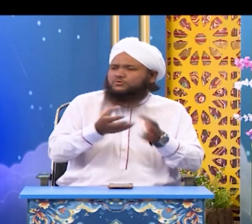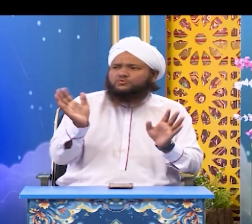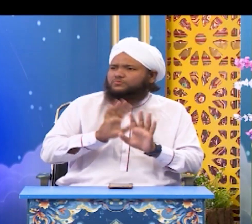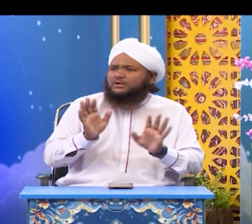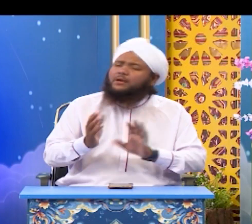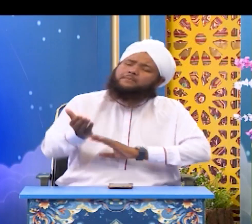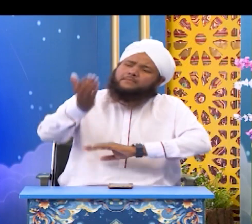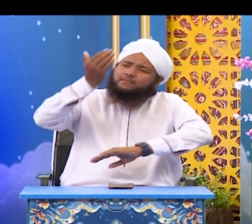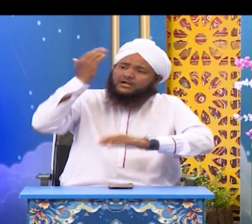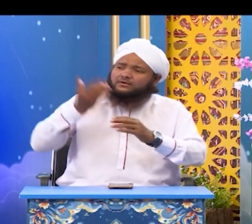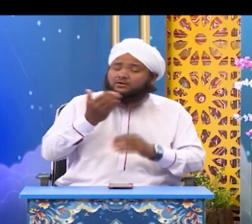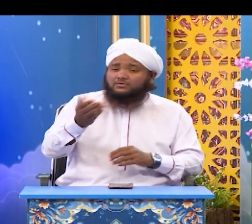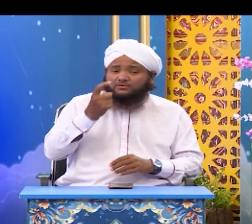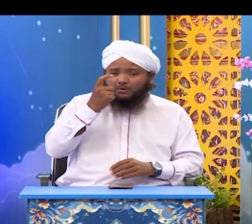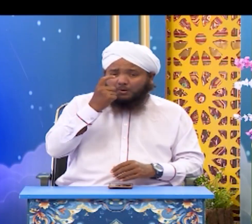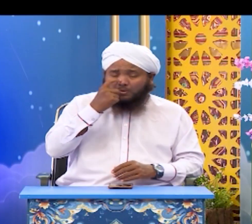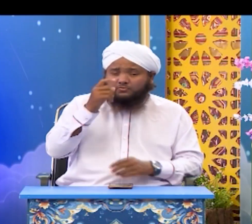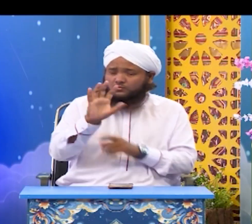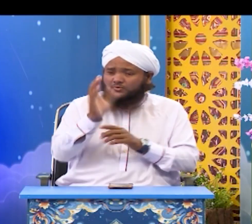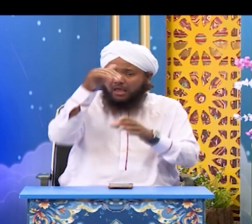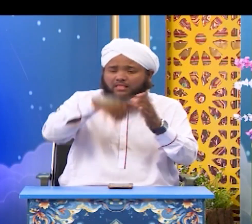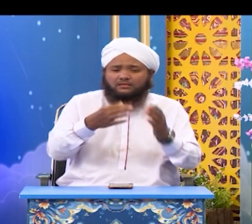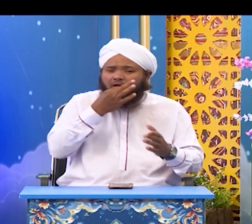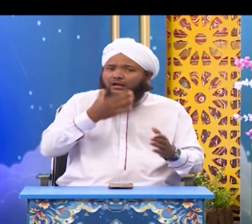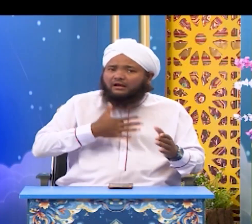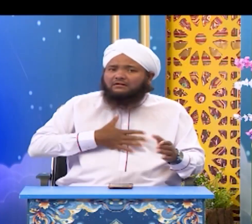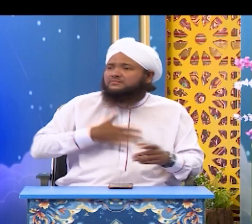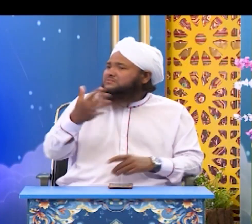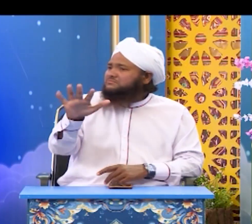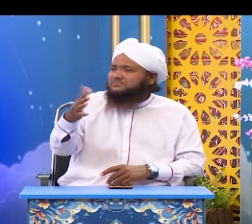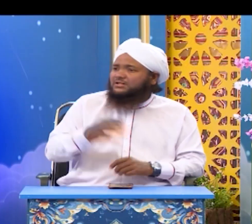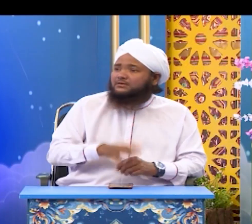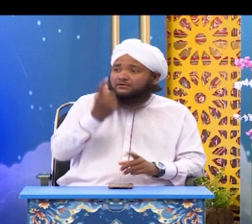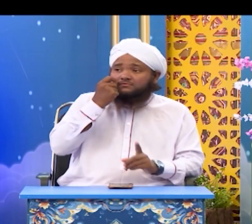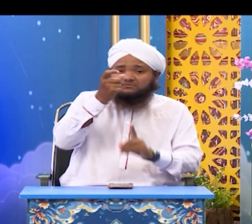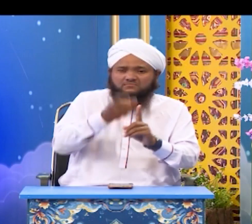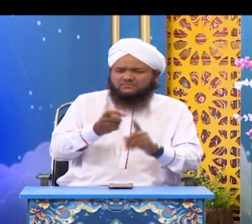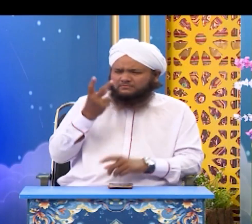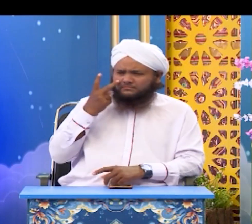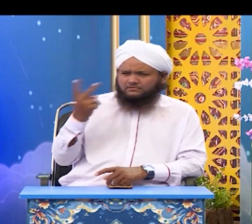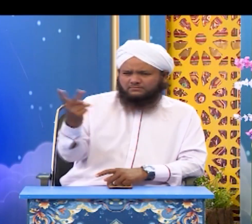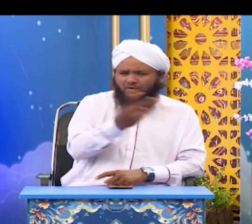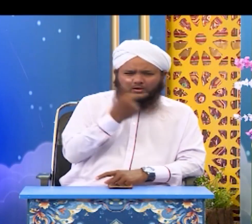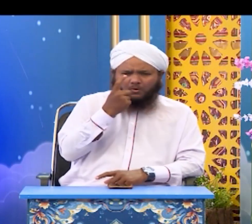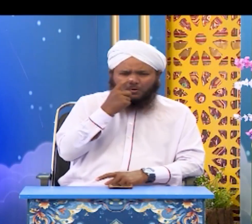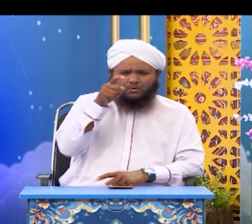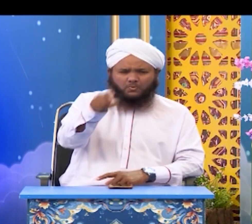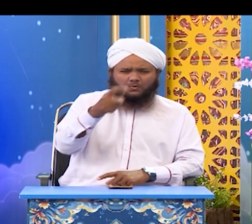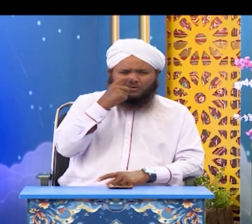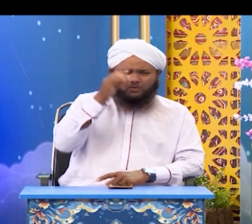تھا۔ دنیا میں عورتوں کی کوئی عزت و اہمیت ہی نہیں تھی۔ مردوں کی نظر میں اس سے زیادہ عورتوں کی کوئی حیثیت ہی